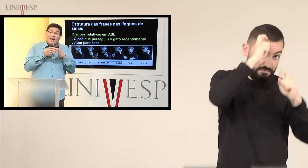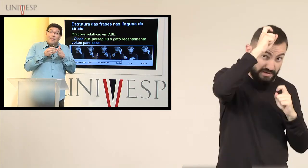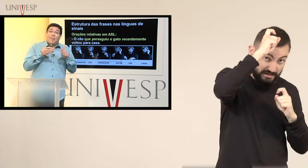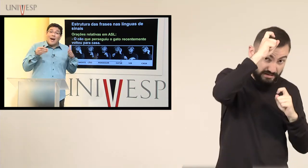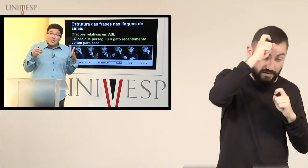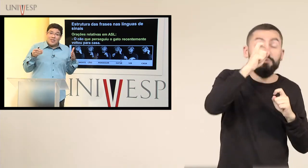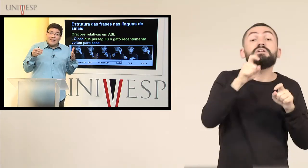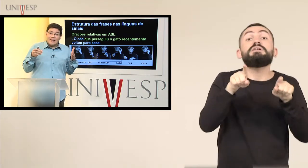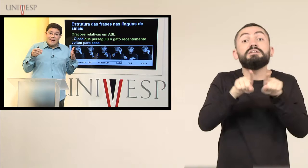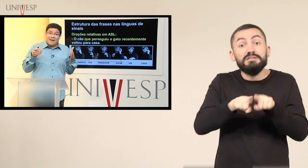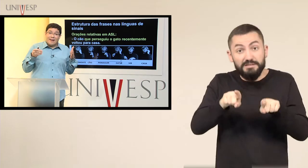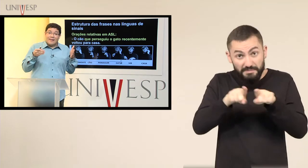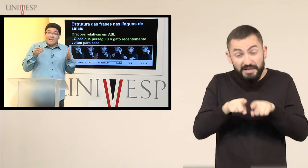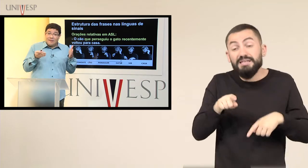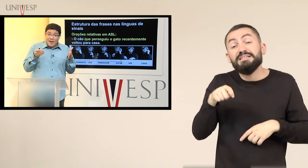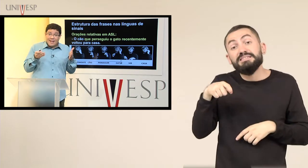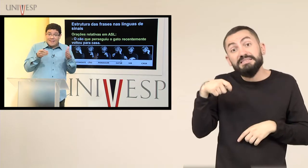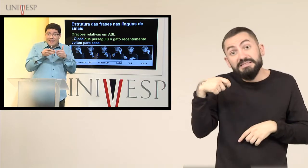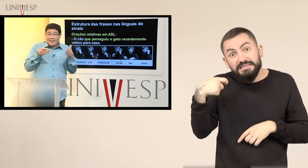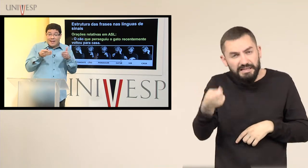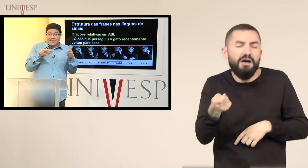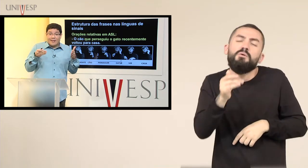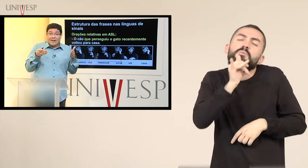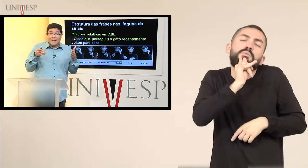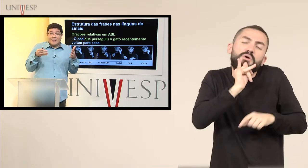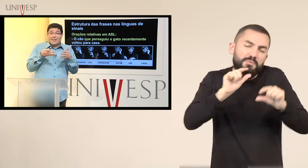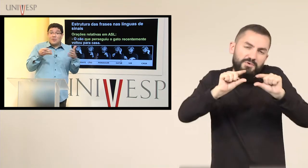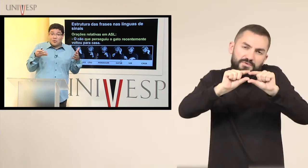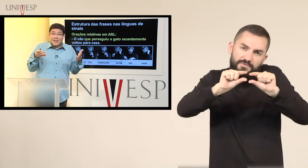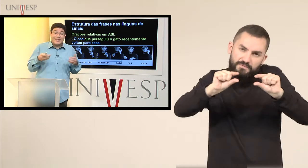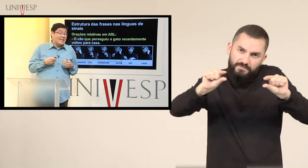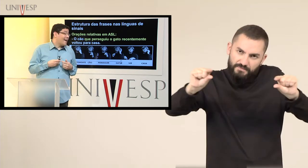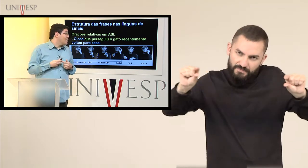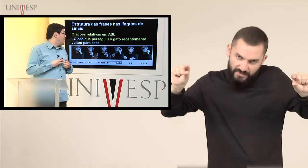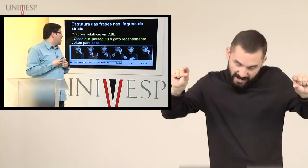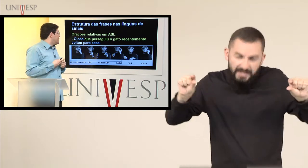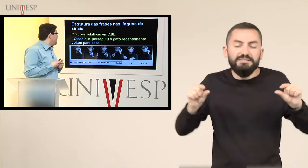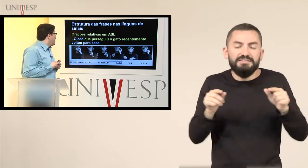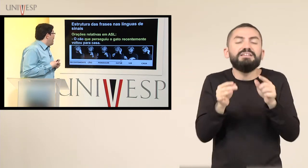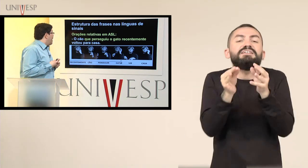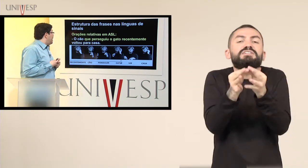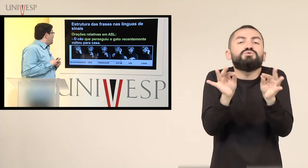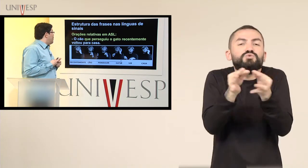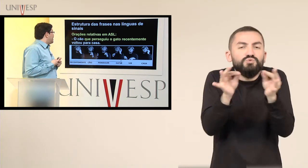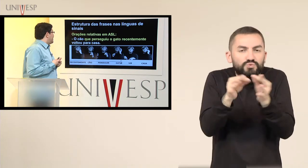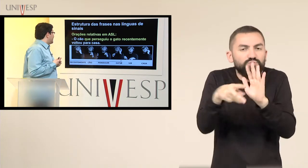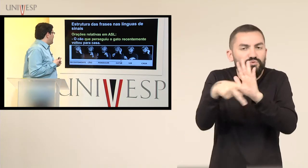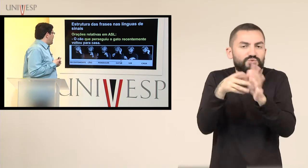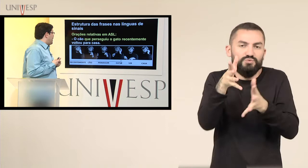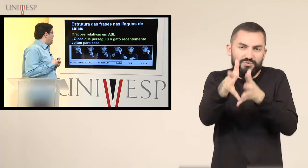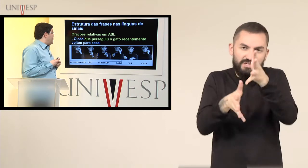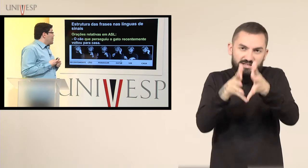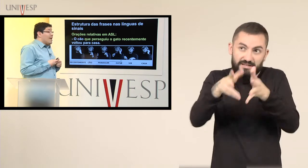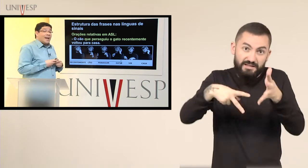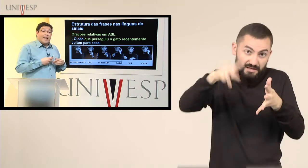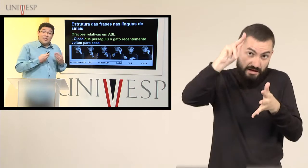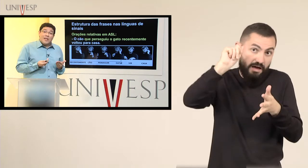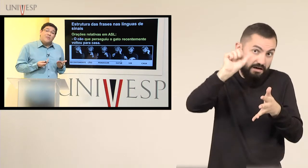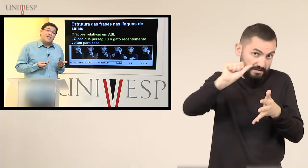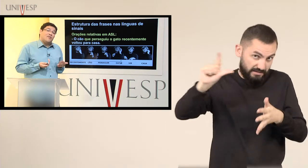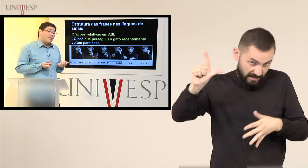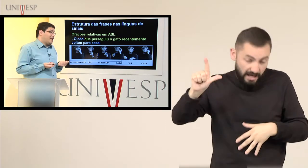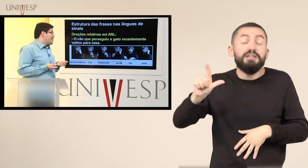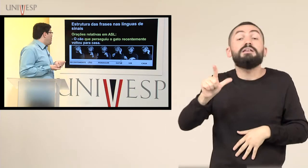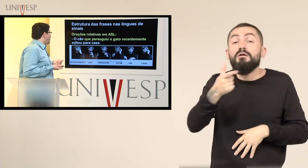e partes da frase, das estruturas sintáticas da língua de sinais americana. Isso